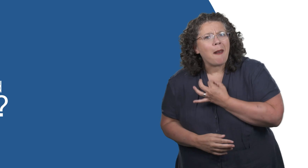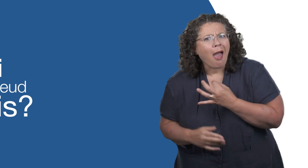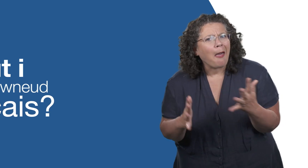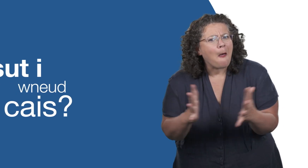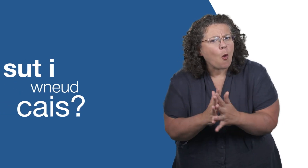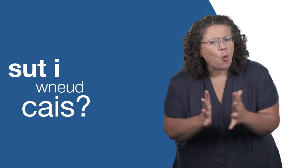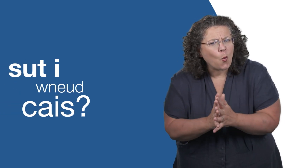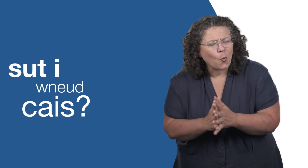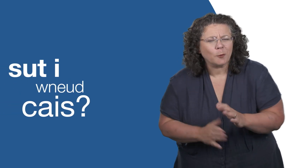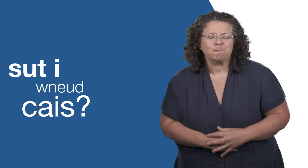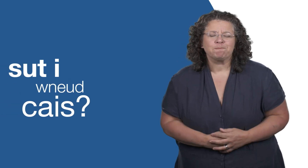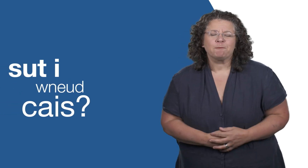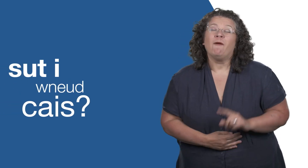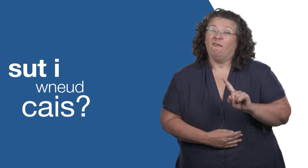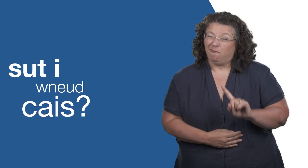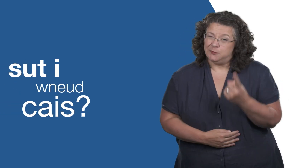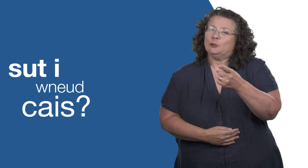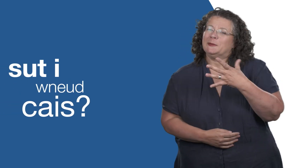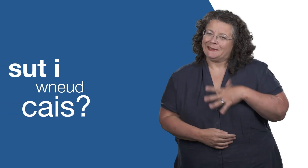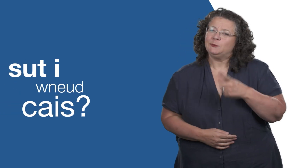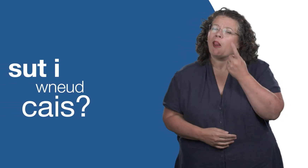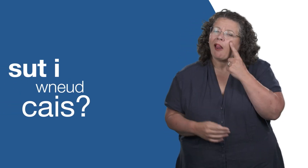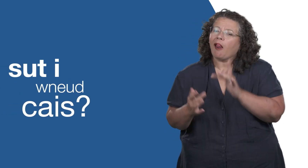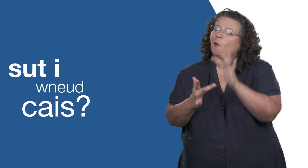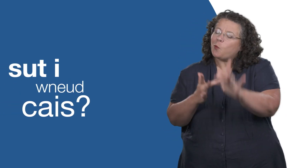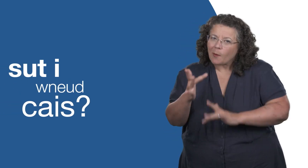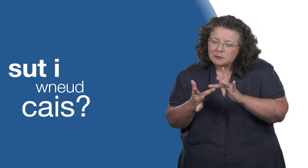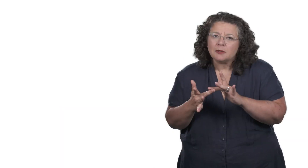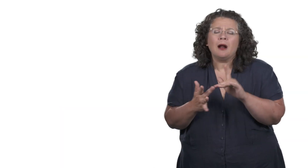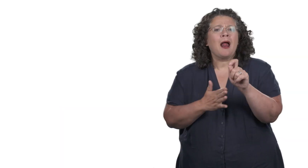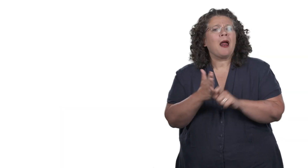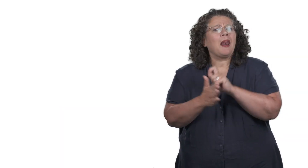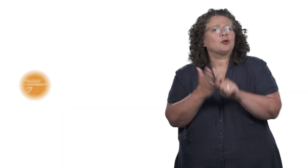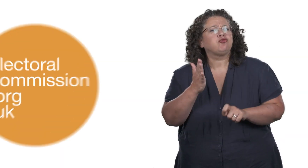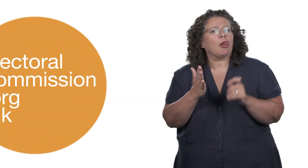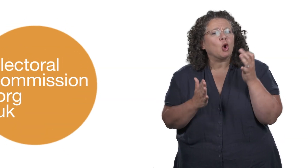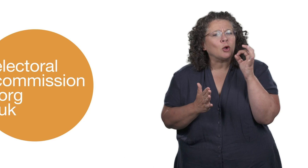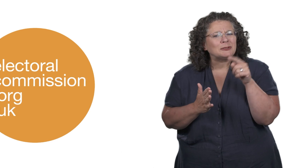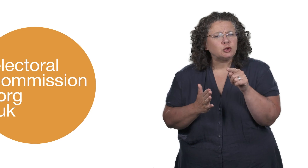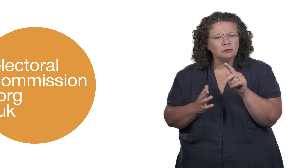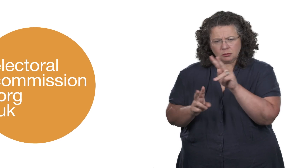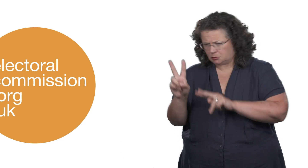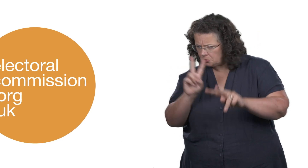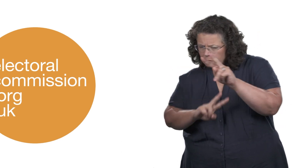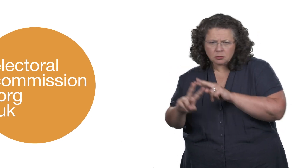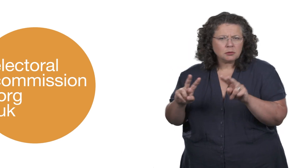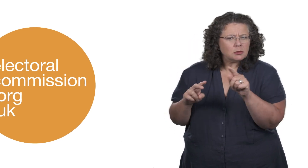Sut ydw i'n gwneud cais? Yn gyntaf, dylech ymgynghori â gwefan y Comisiwn Etholiadol